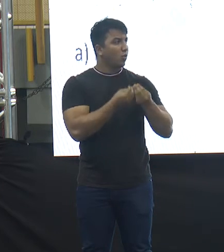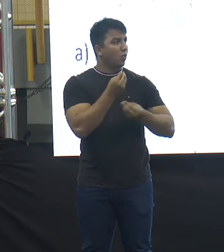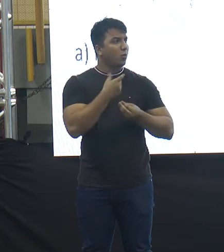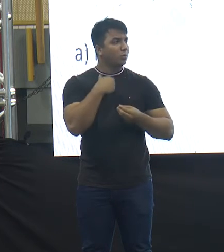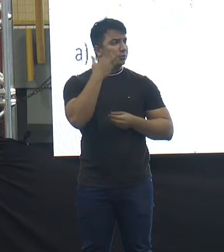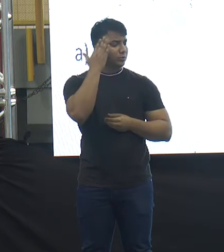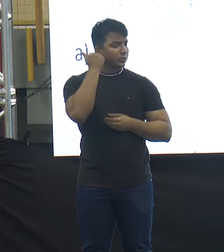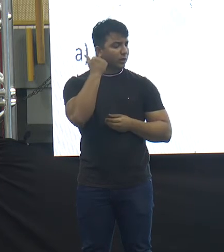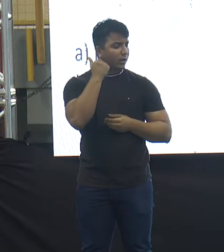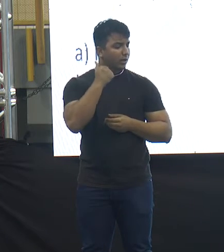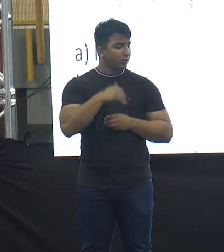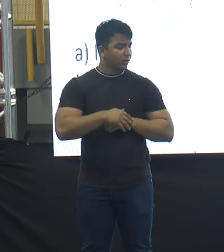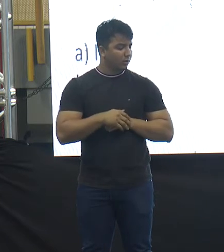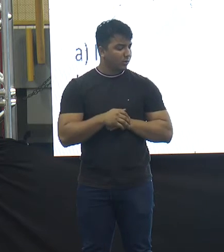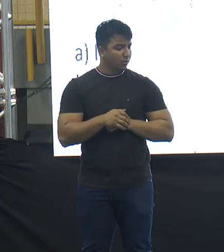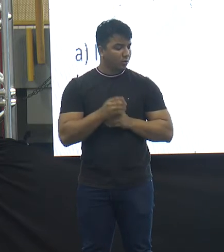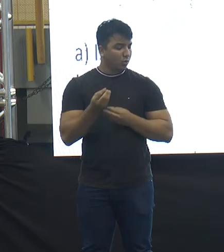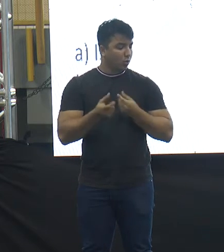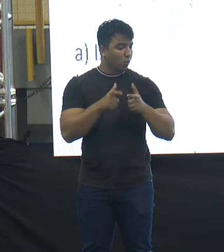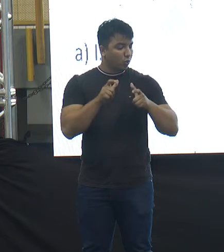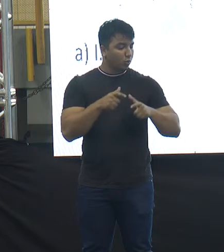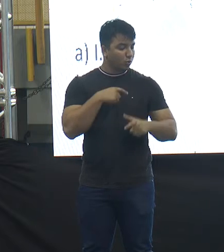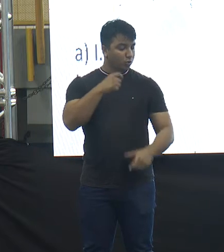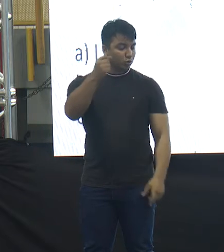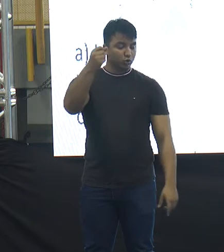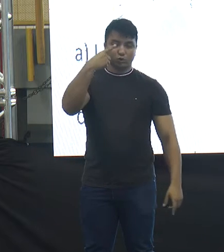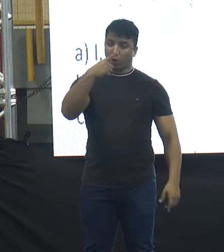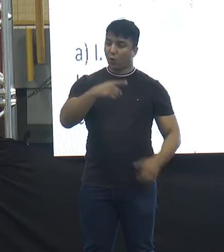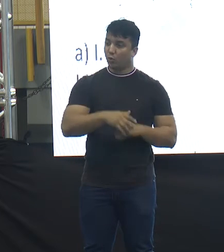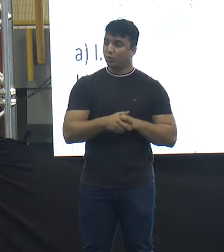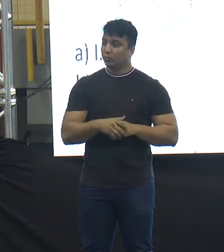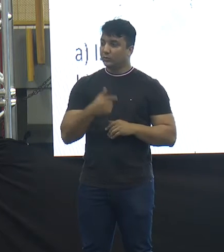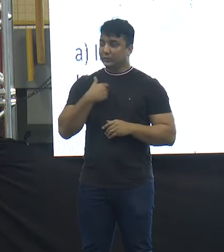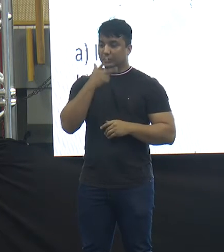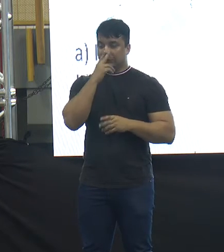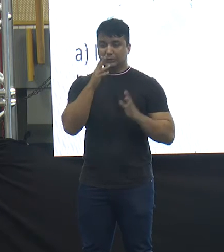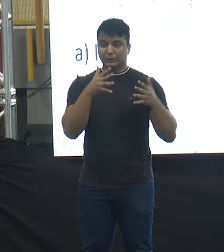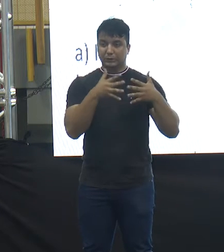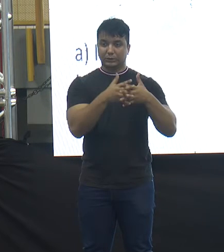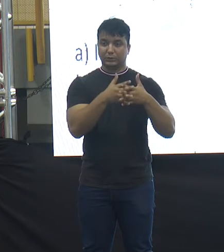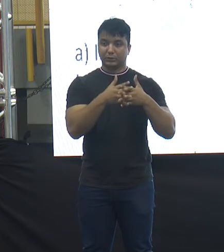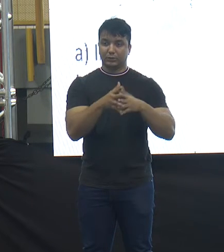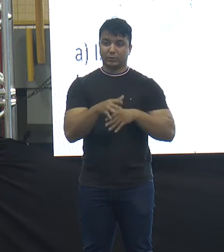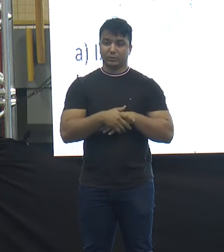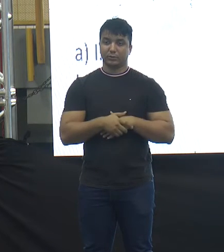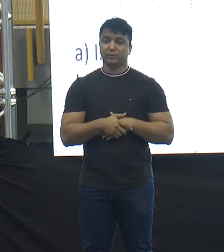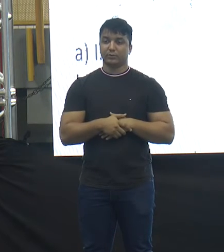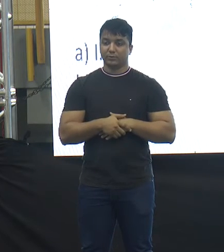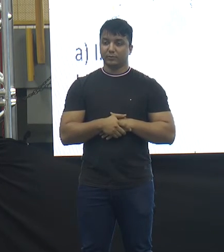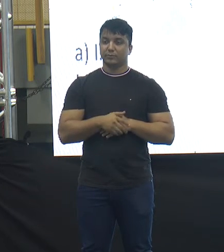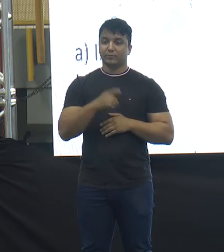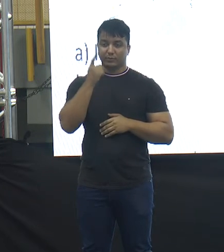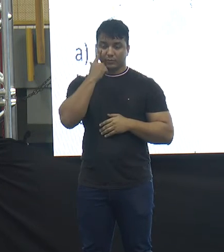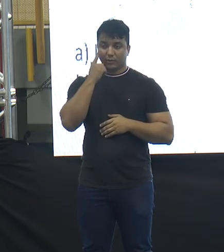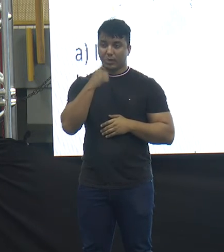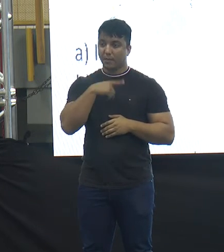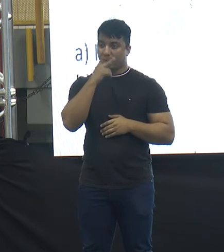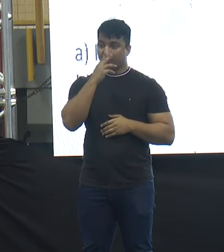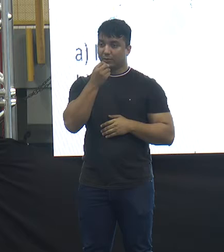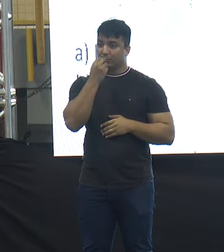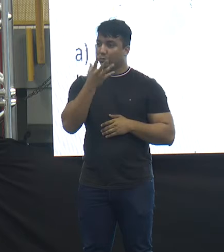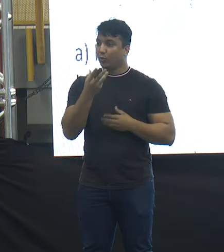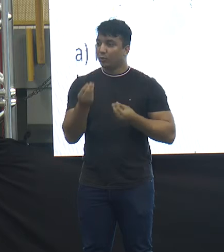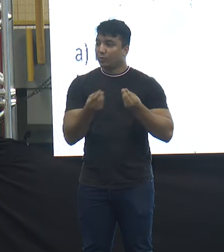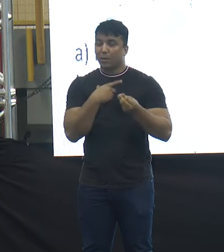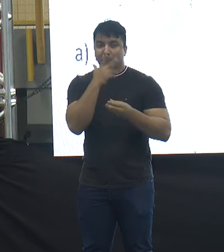vou saber onde é que está o sol? O senhor começou a complicar, professor. Faz isso com a gente, não. Estava tão legal, tão bom, tão